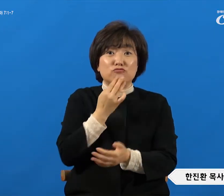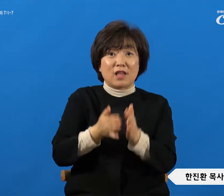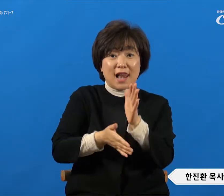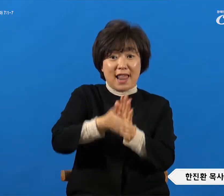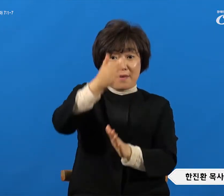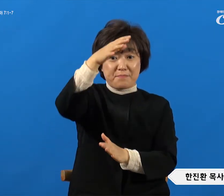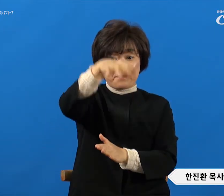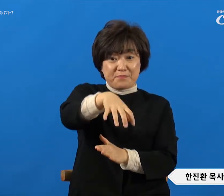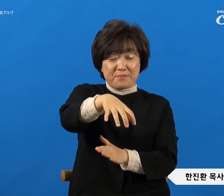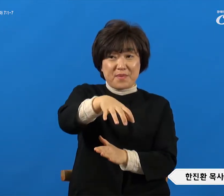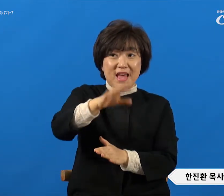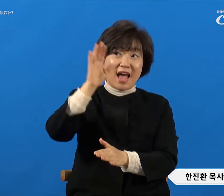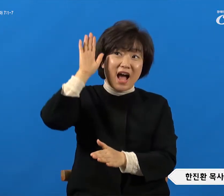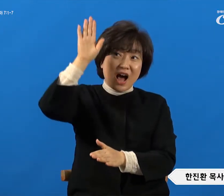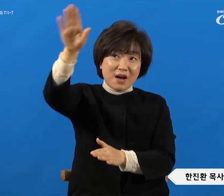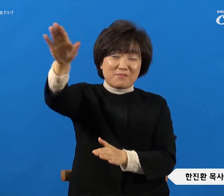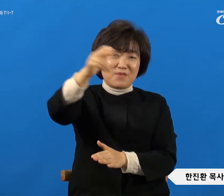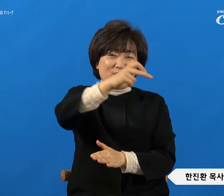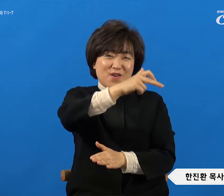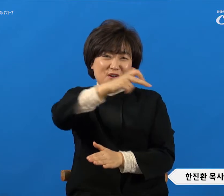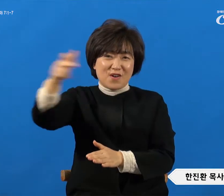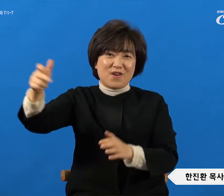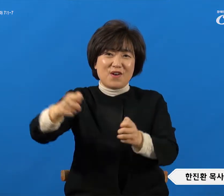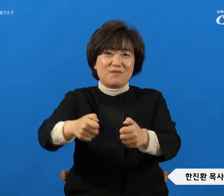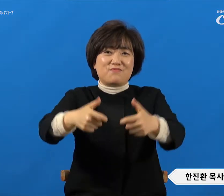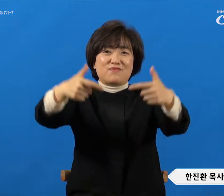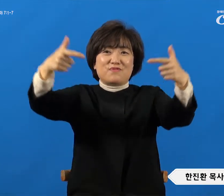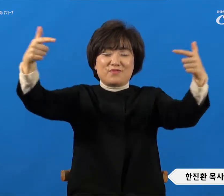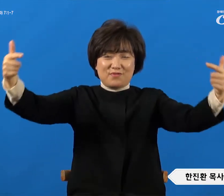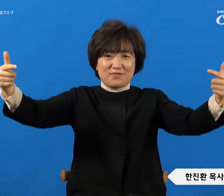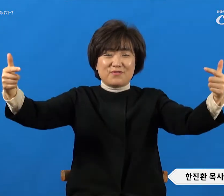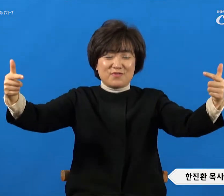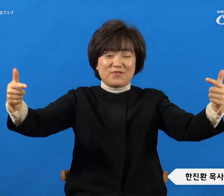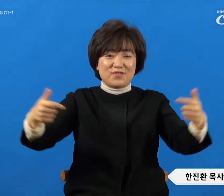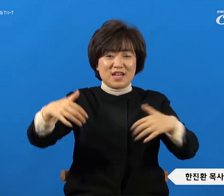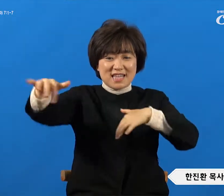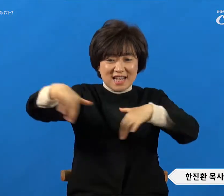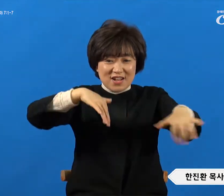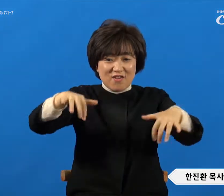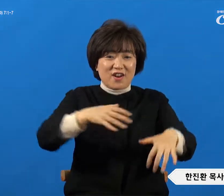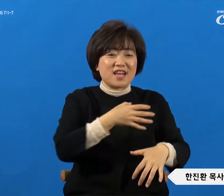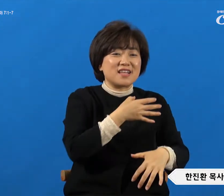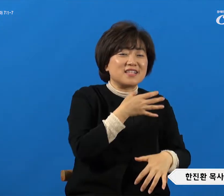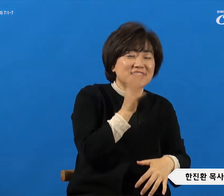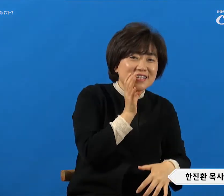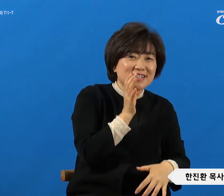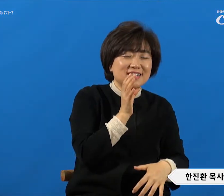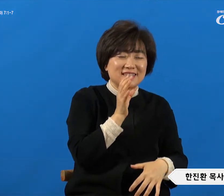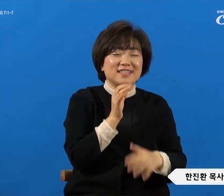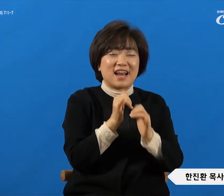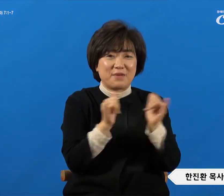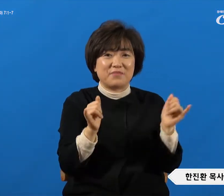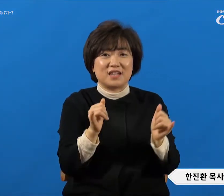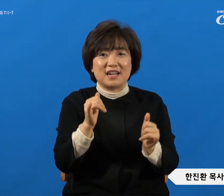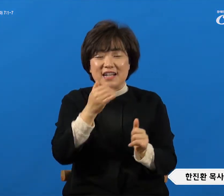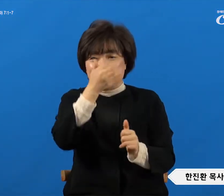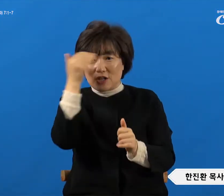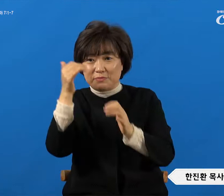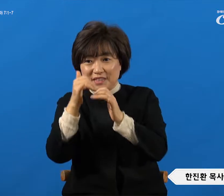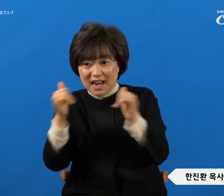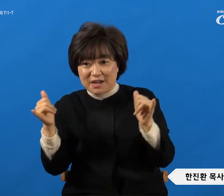예루살렘에 장차 대부흥이 일어나서 길거리마다 늙은이들 젊은이들 할 것 없이